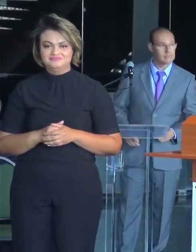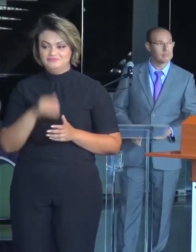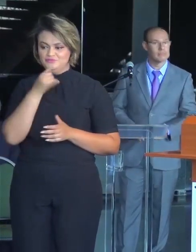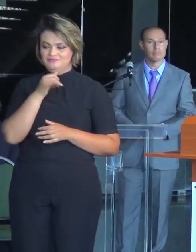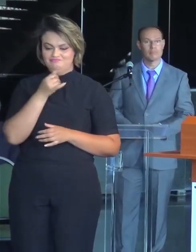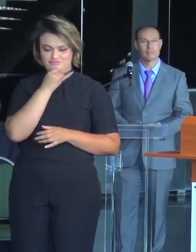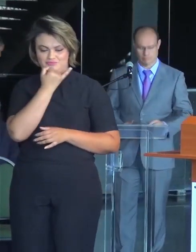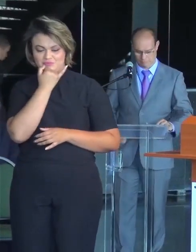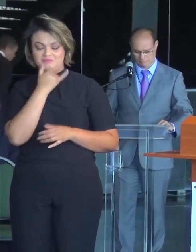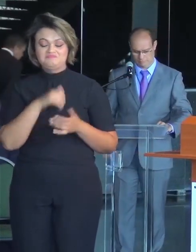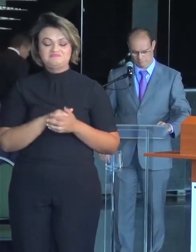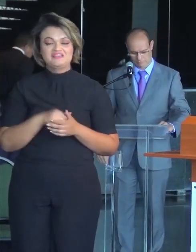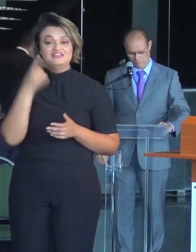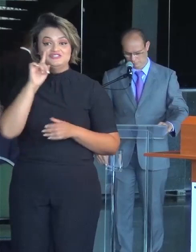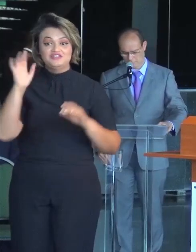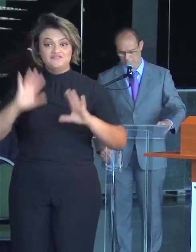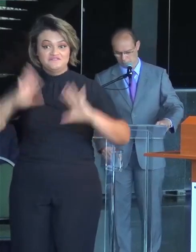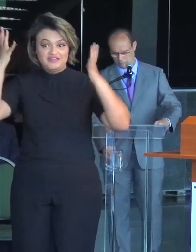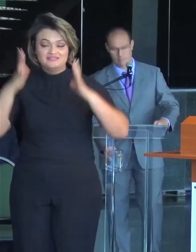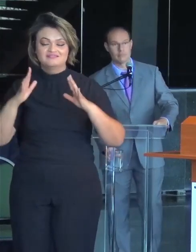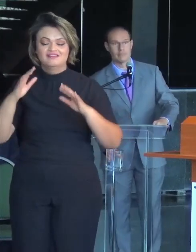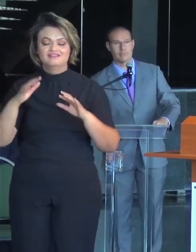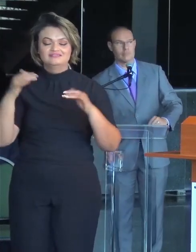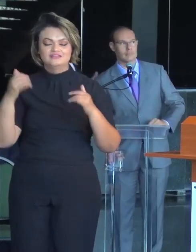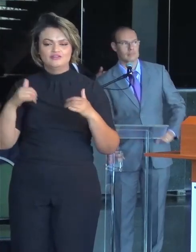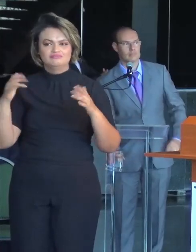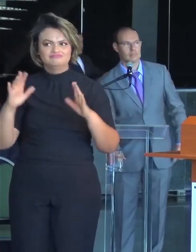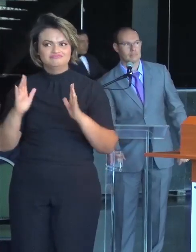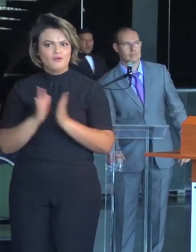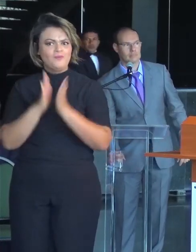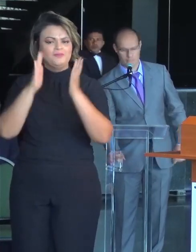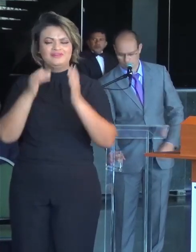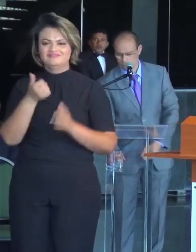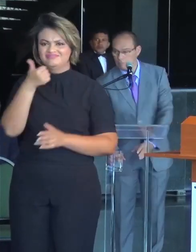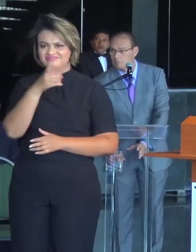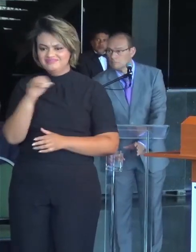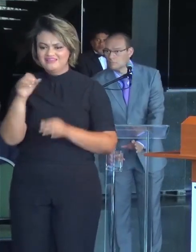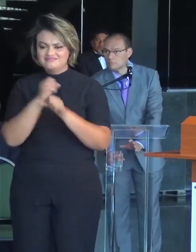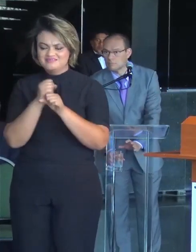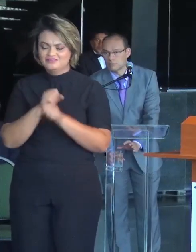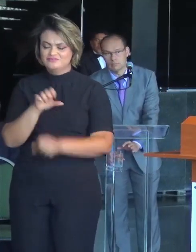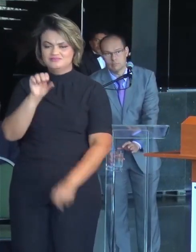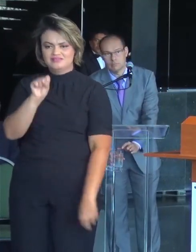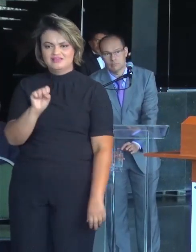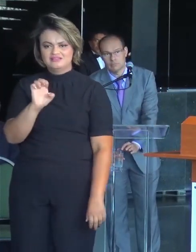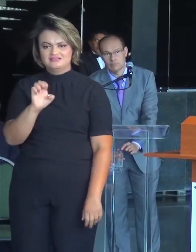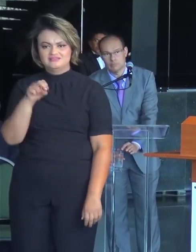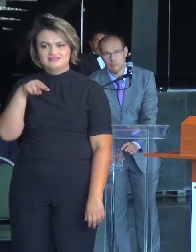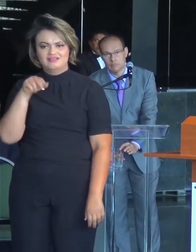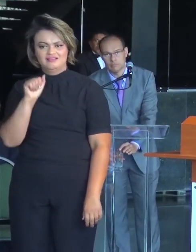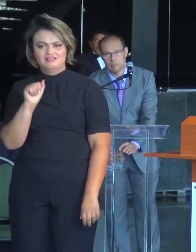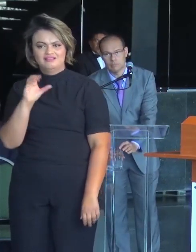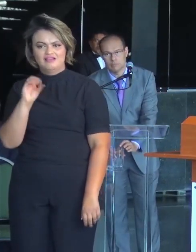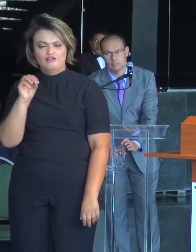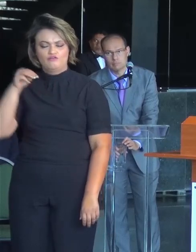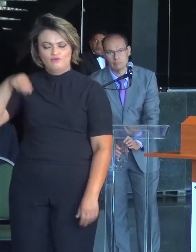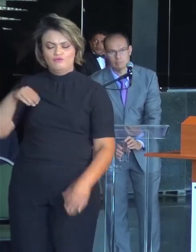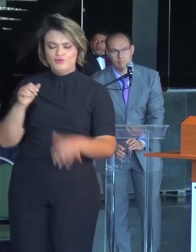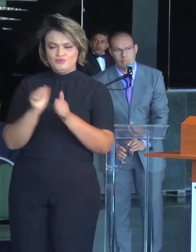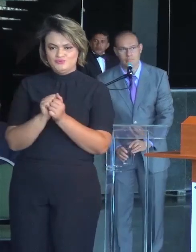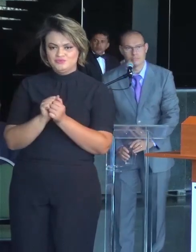Opa, aqui. Um dia de festa, comemorando os 10 anos da Senacom. Aqui com o nosso